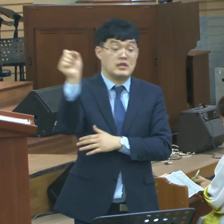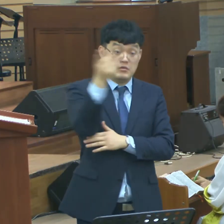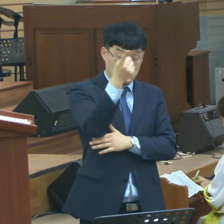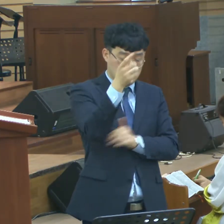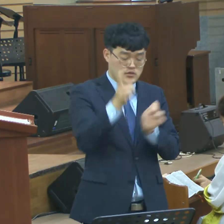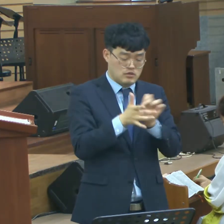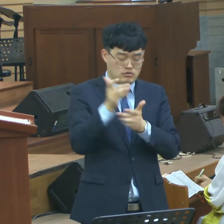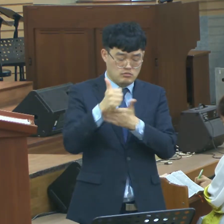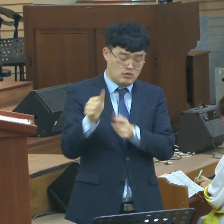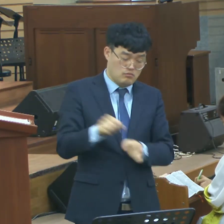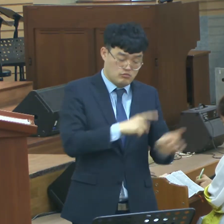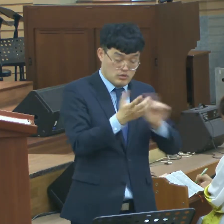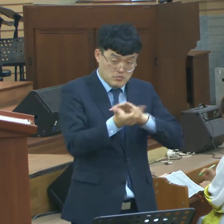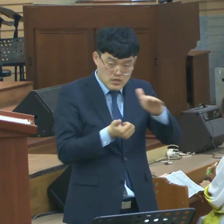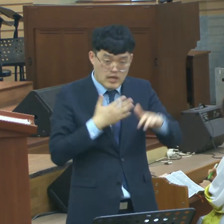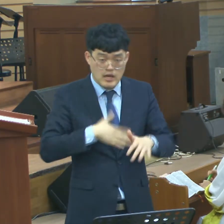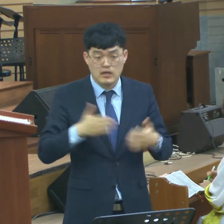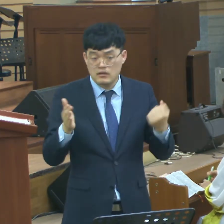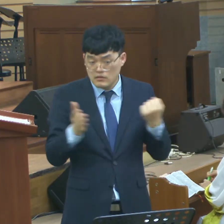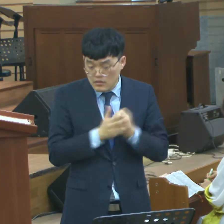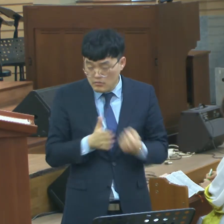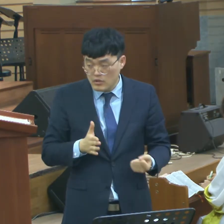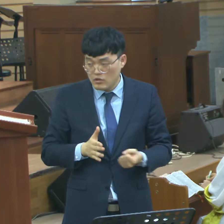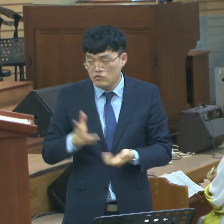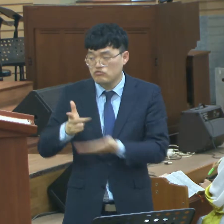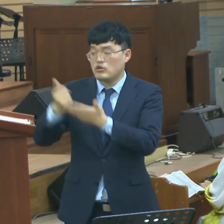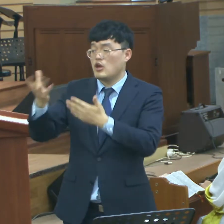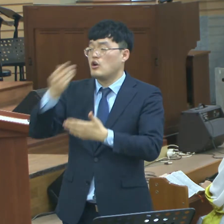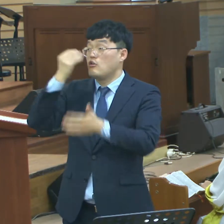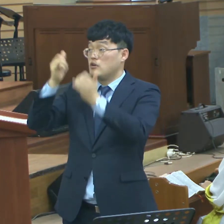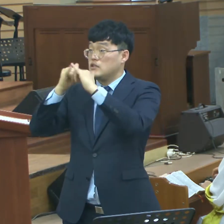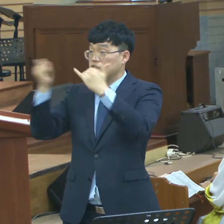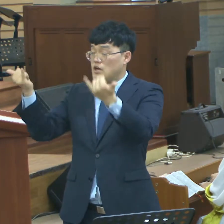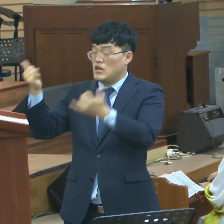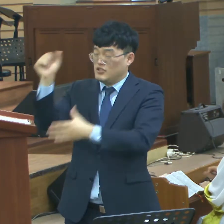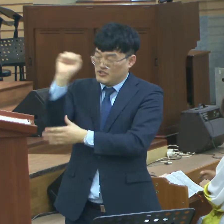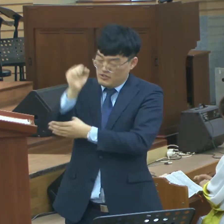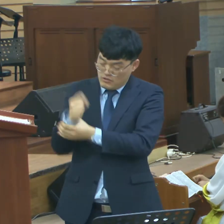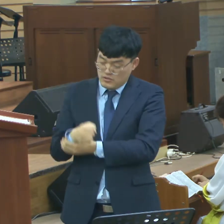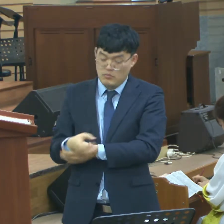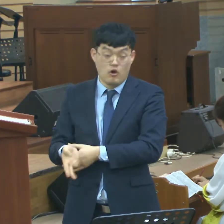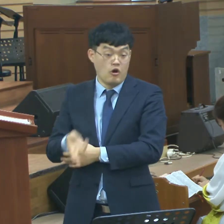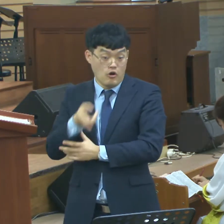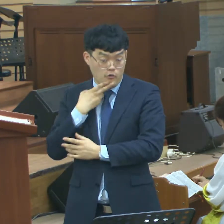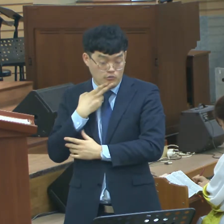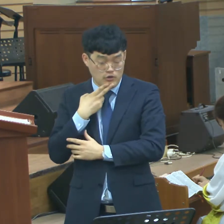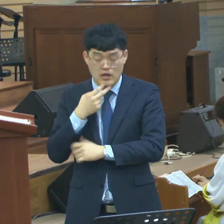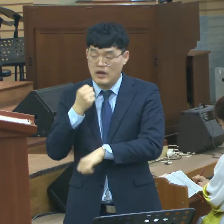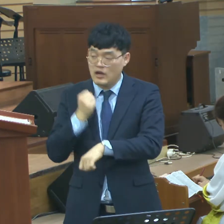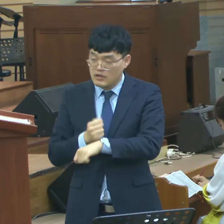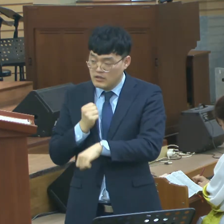16편에 주의 거룩한 자로 썩지 아니함을 받지 않도록 꺾지 않도록 하시겠다는 그 말씀이